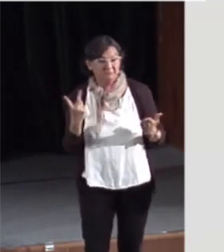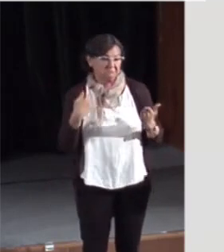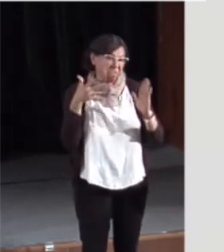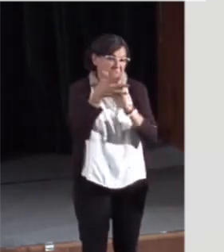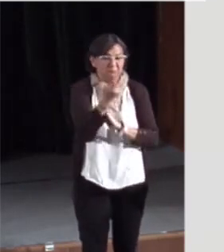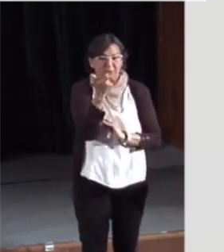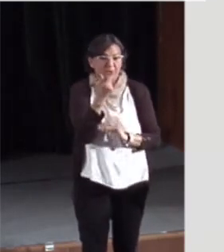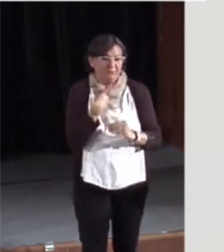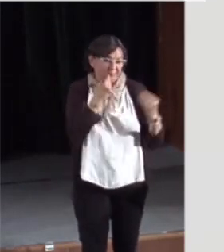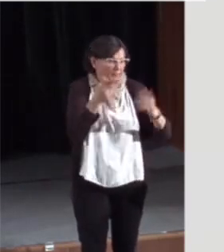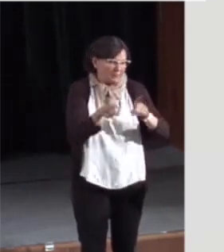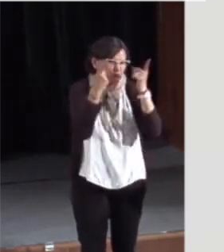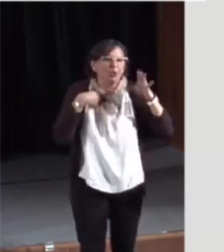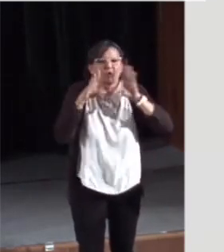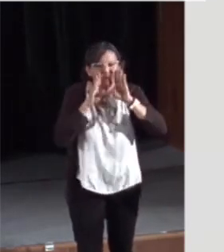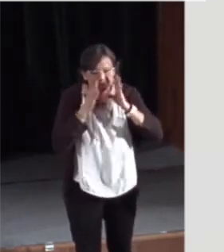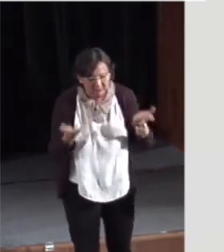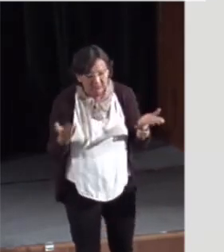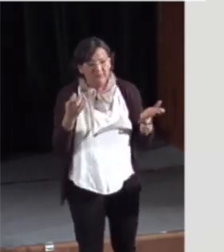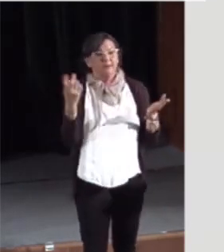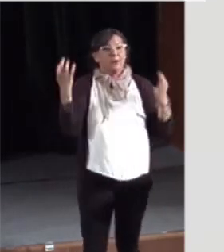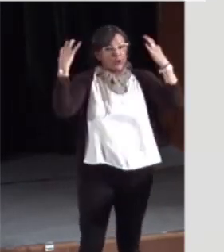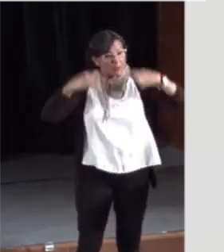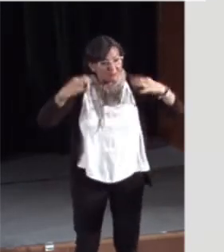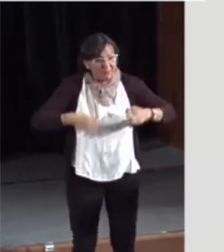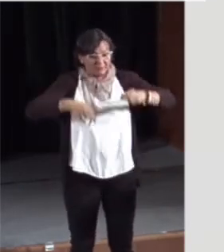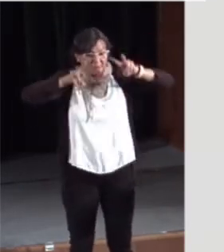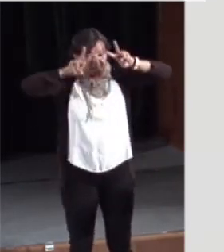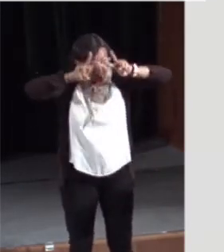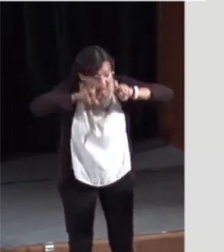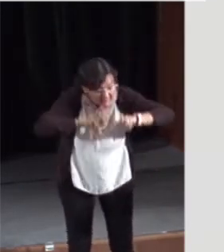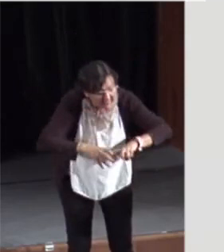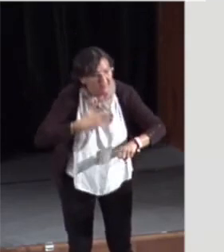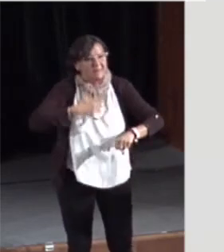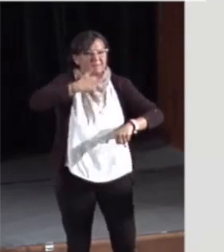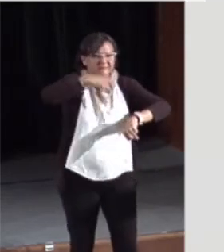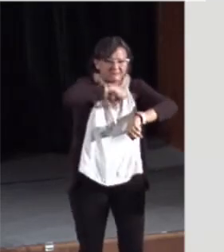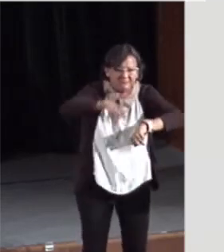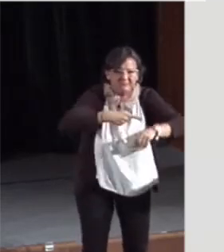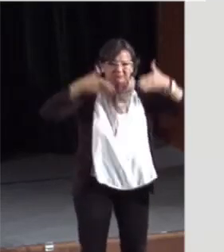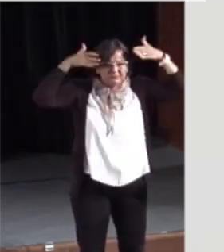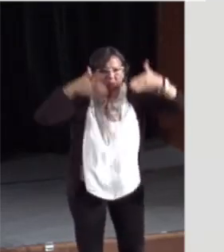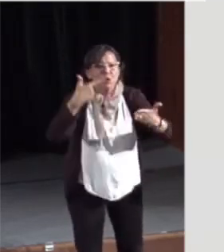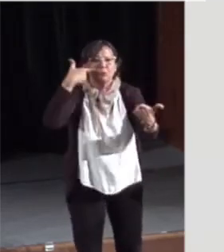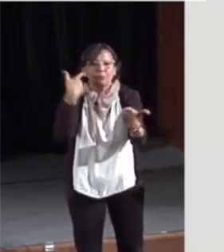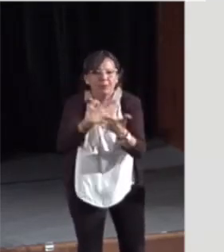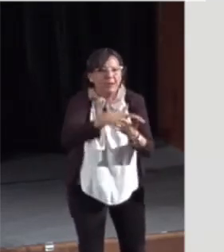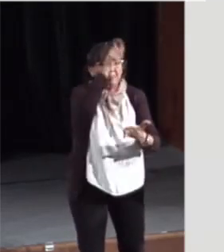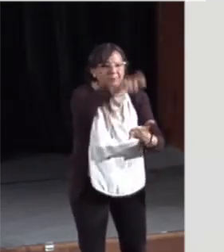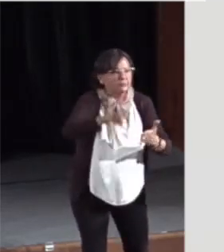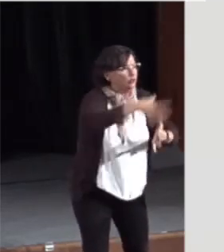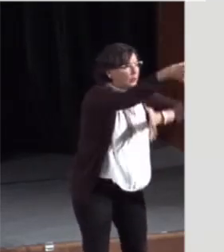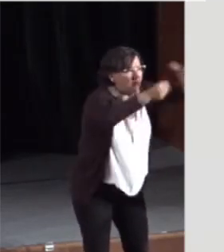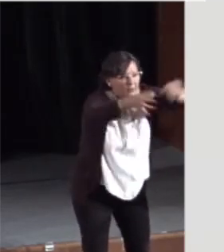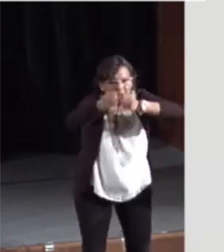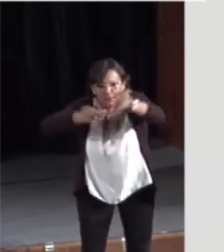signo. Como cuarta conclusión, voy a confesaros que normalmente las investigaciones ocupan mucho